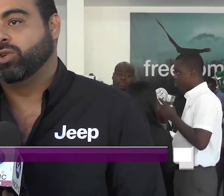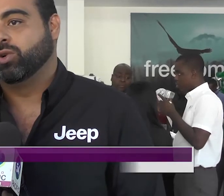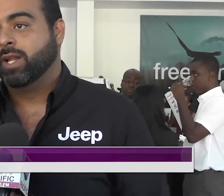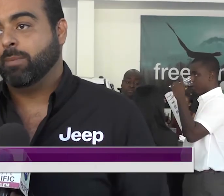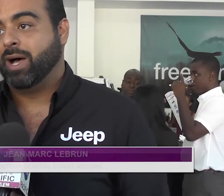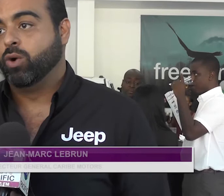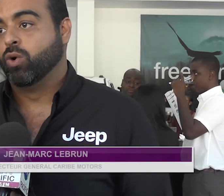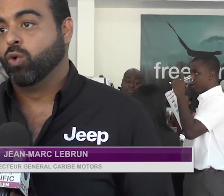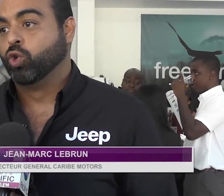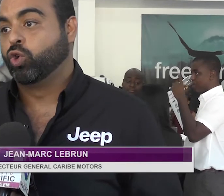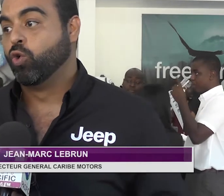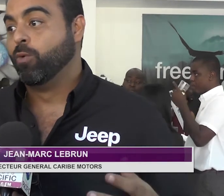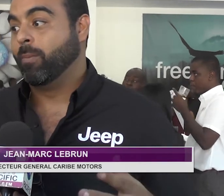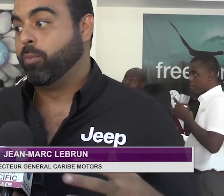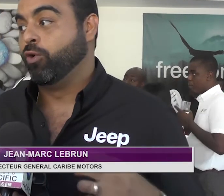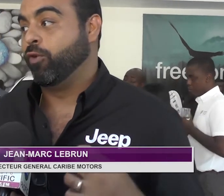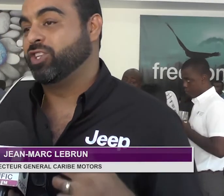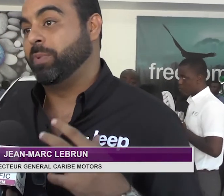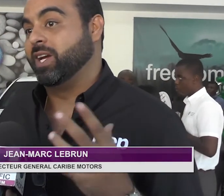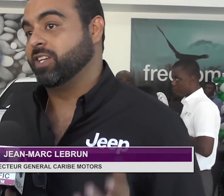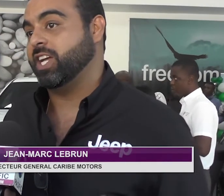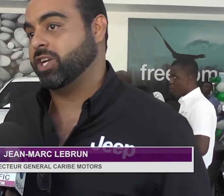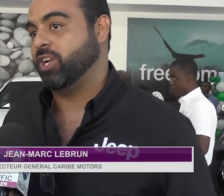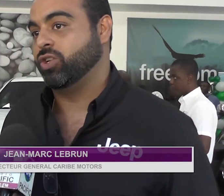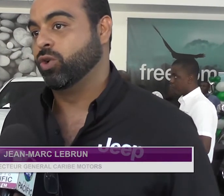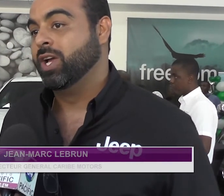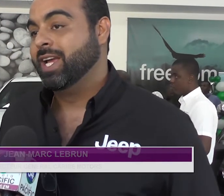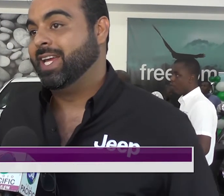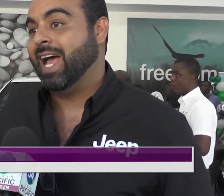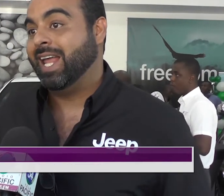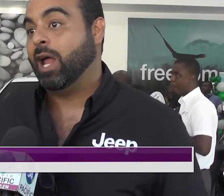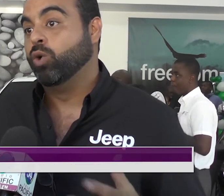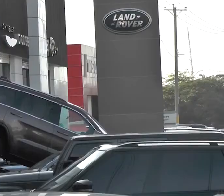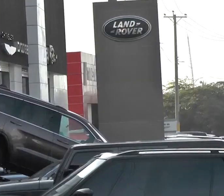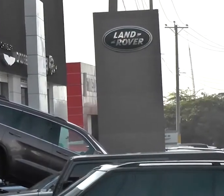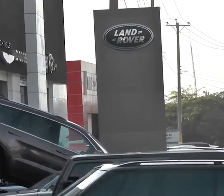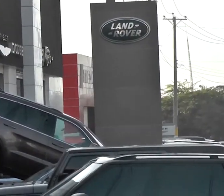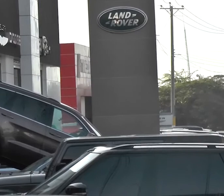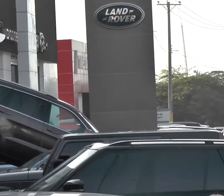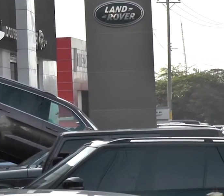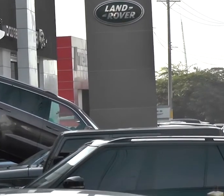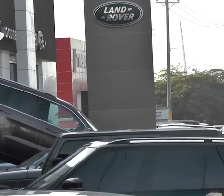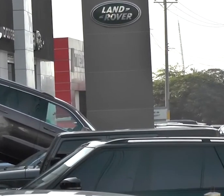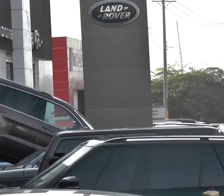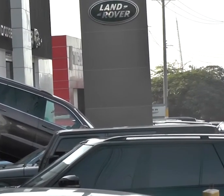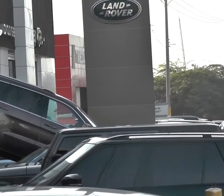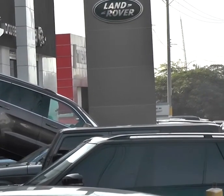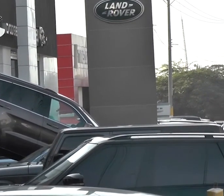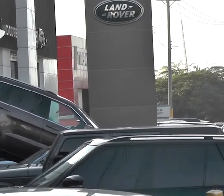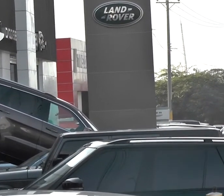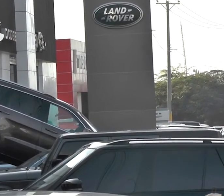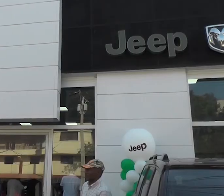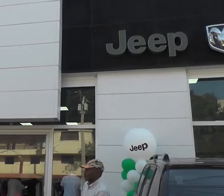vie machine. Nous avons un showroom pour nous faire une expérience d'achat de machine qui est à la hauteur de l'investissement que nous avons pour nous